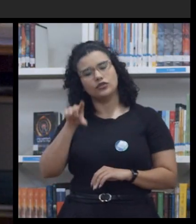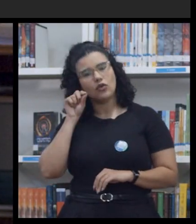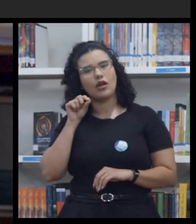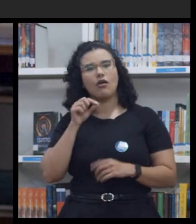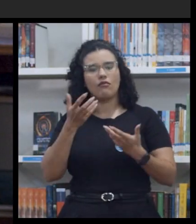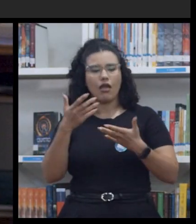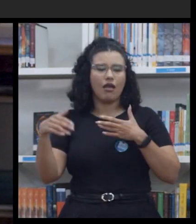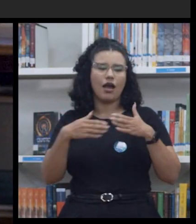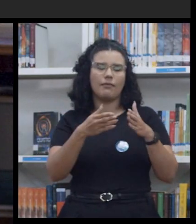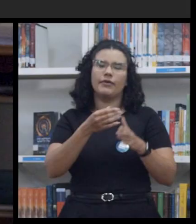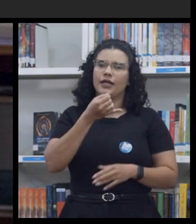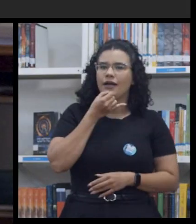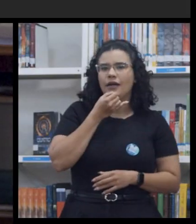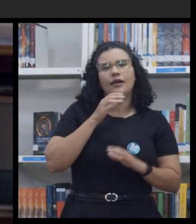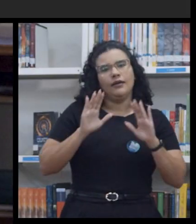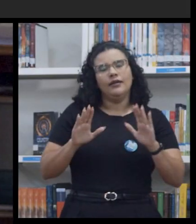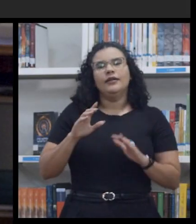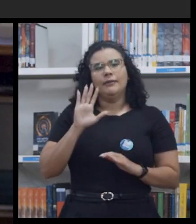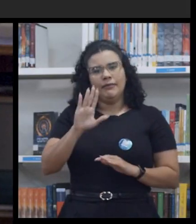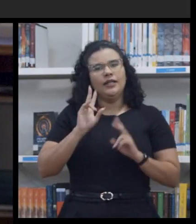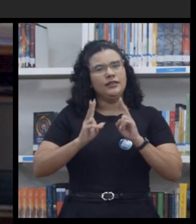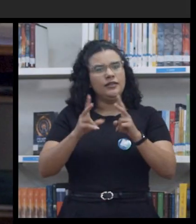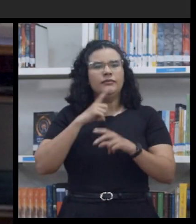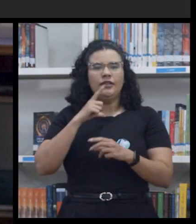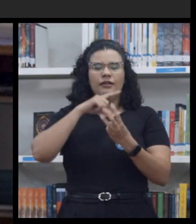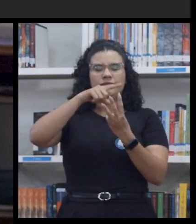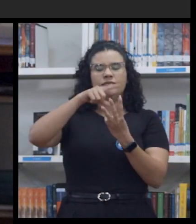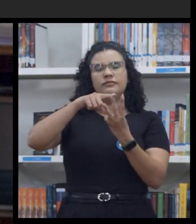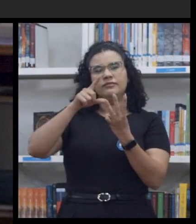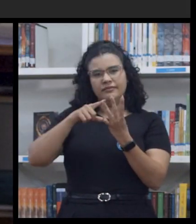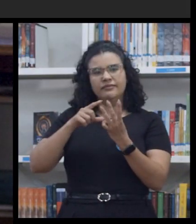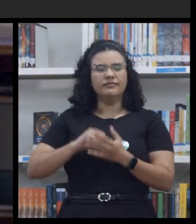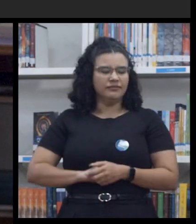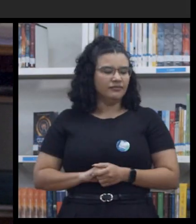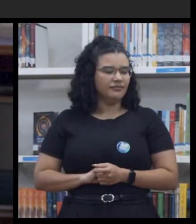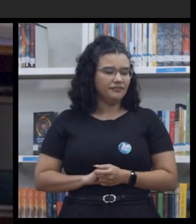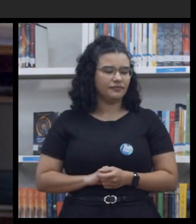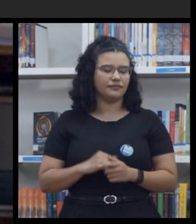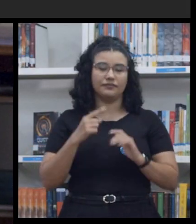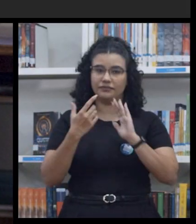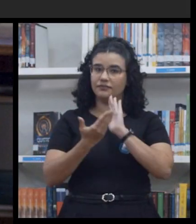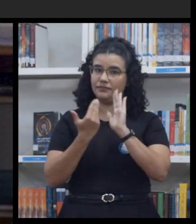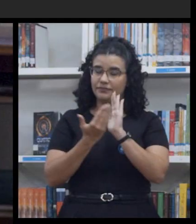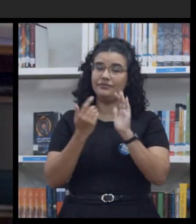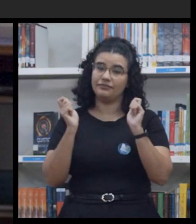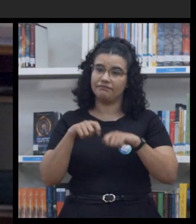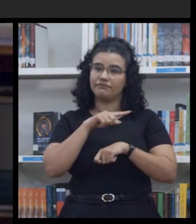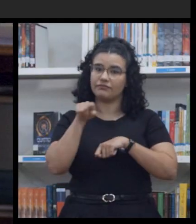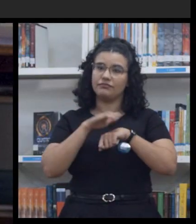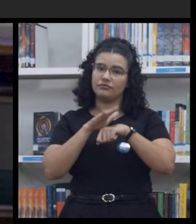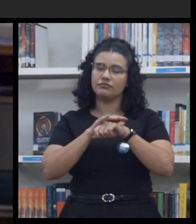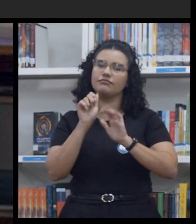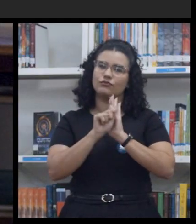tragédia. Mas geralmente é isso, são 3 pontos. Isso no livro também funciona da mesma